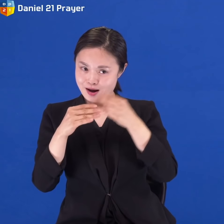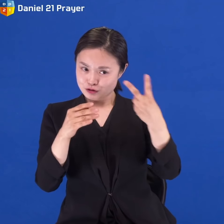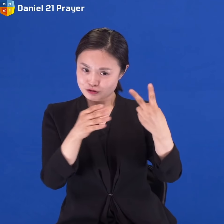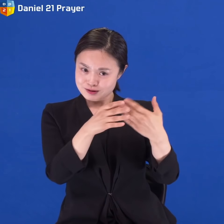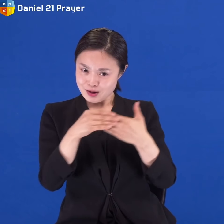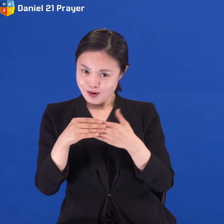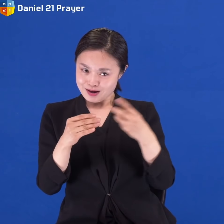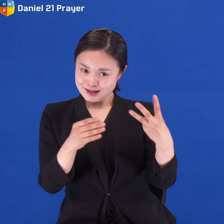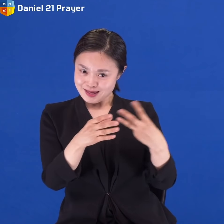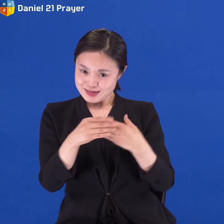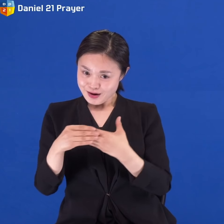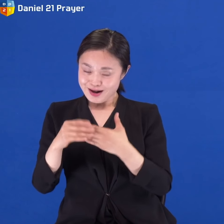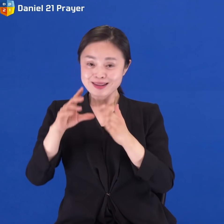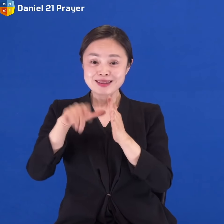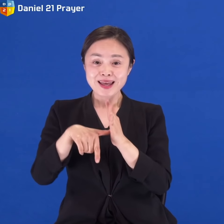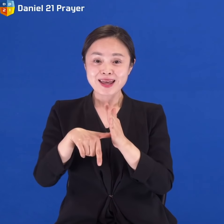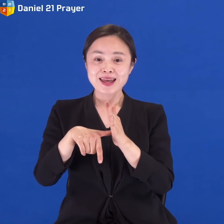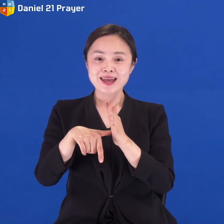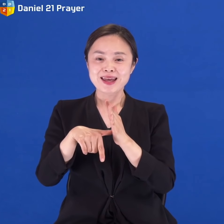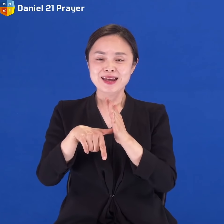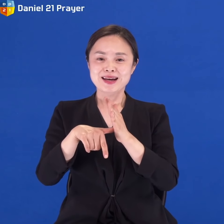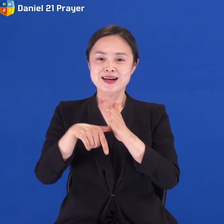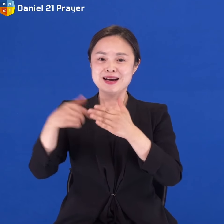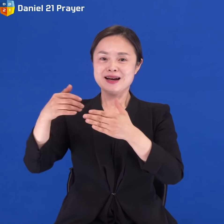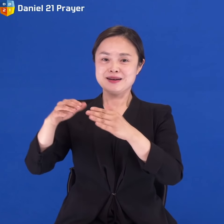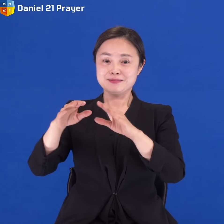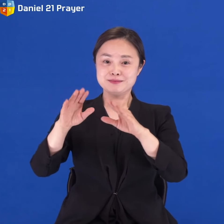계열로 청포도, 적포도,